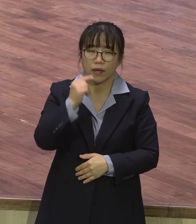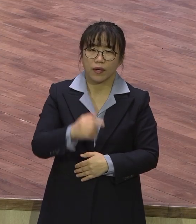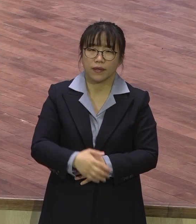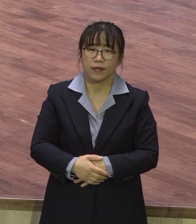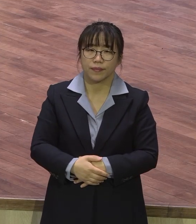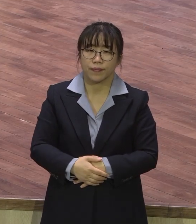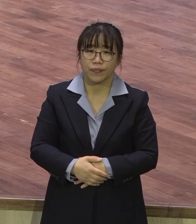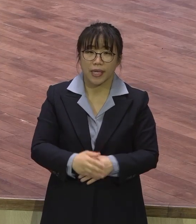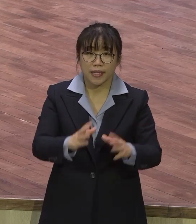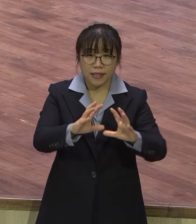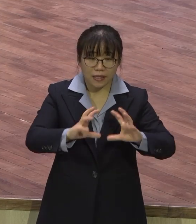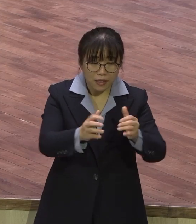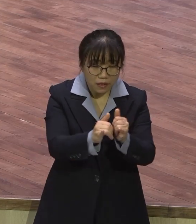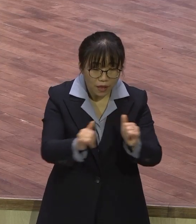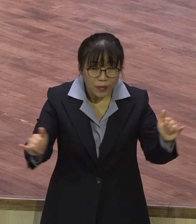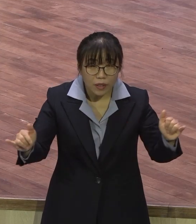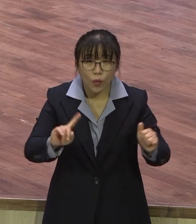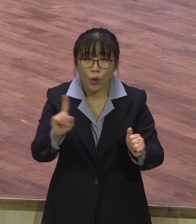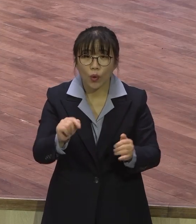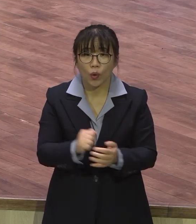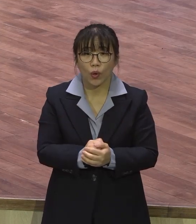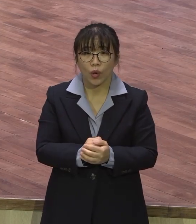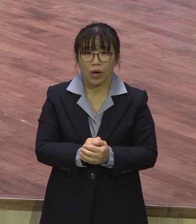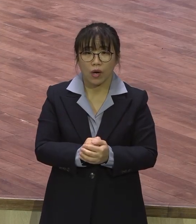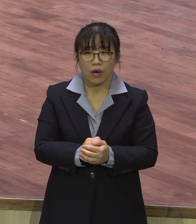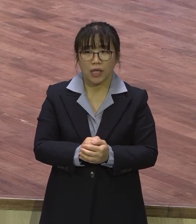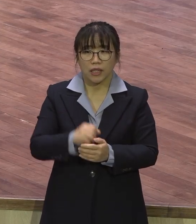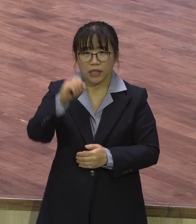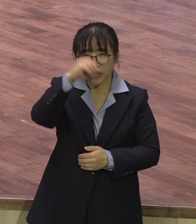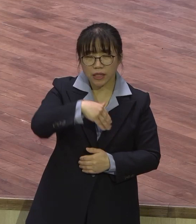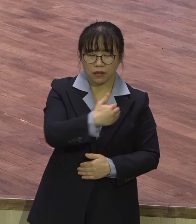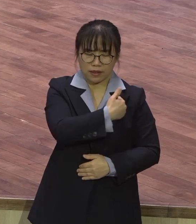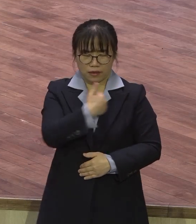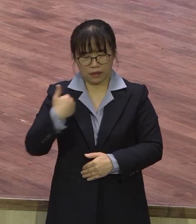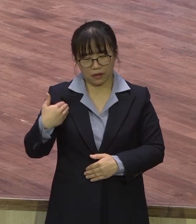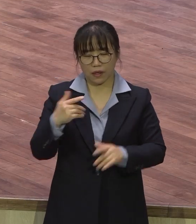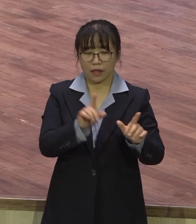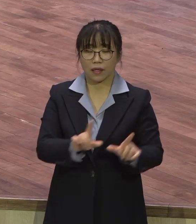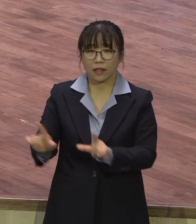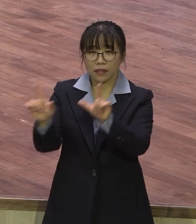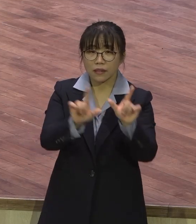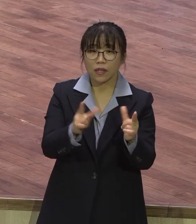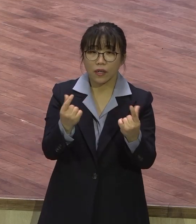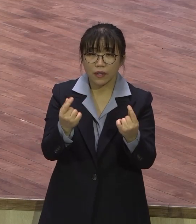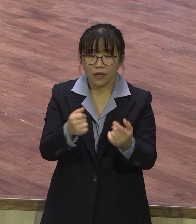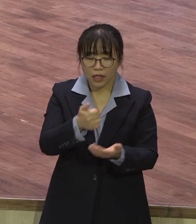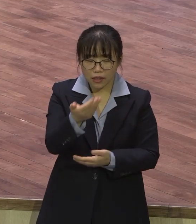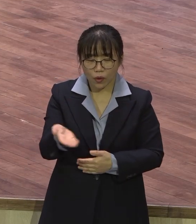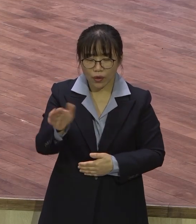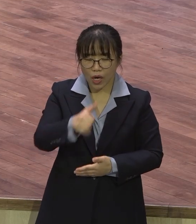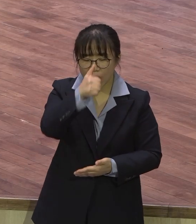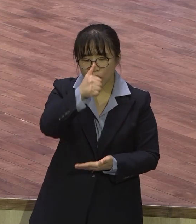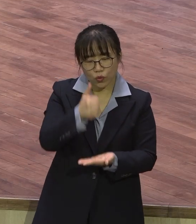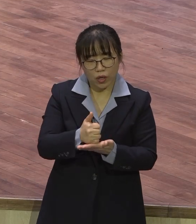사람들은 뭐 보세요 뭐 그냥 당당하게 살아요 뭐 율법이 없으니까 죄를 지도 전주를 또 몰라